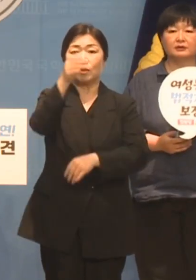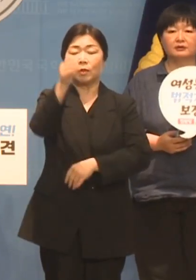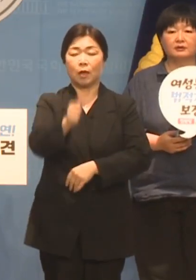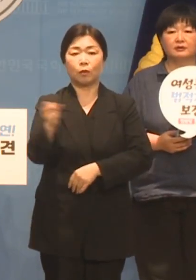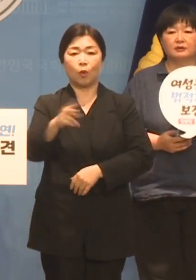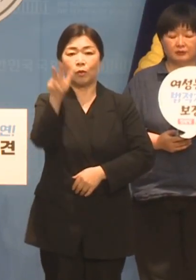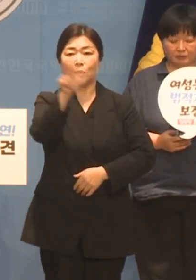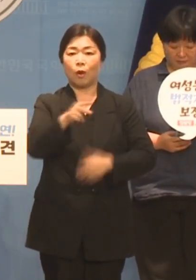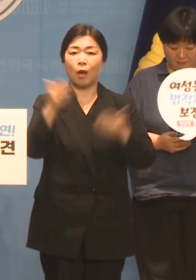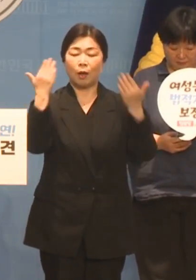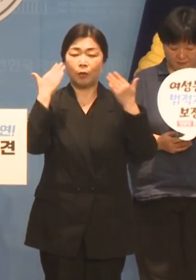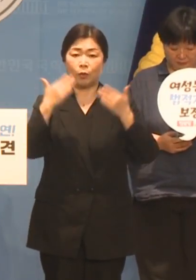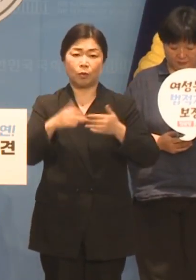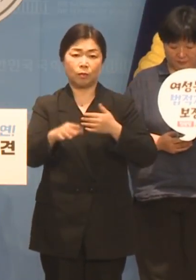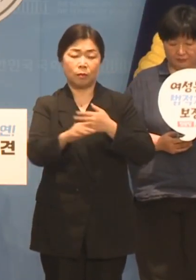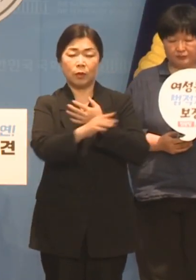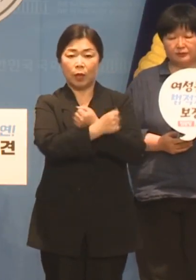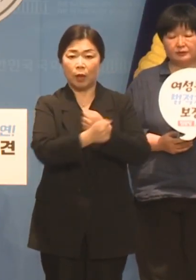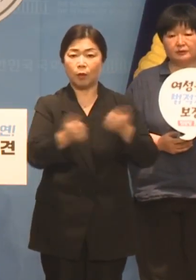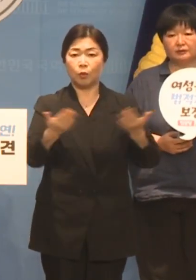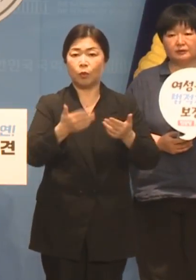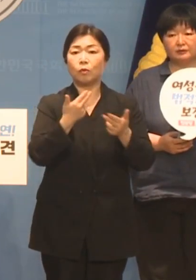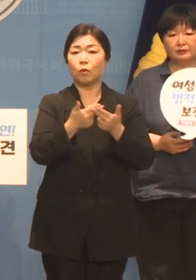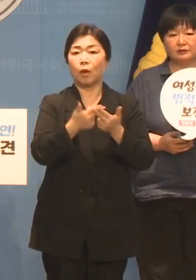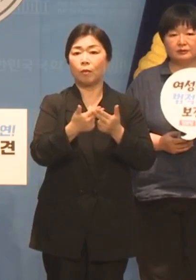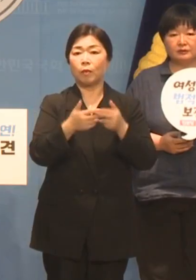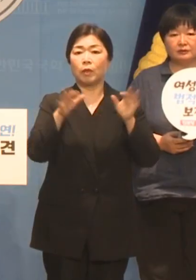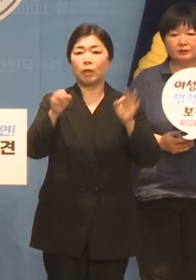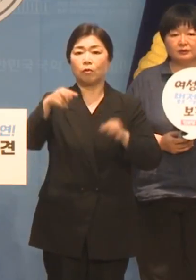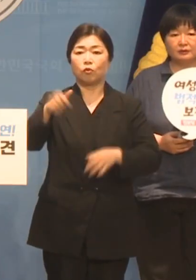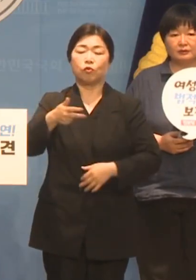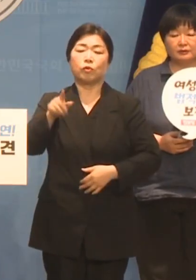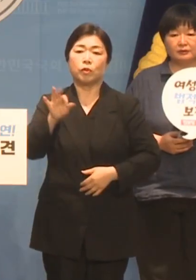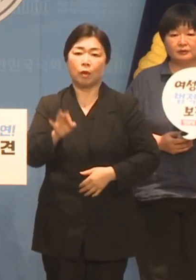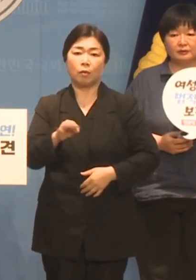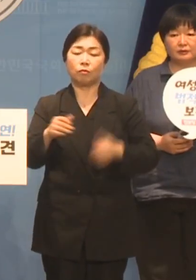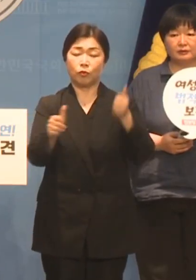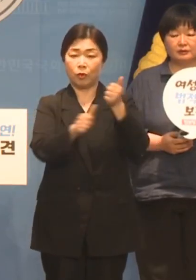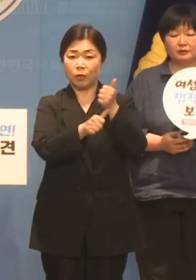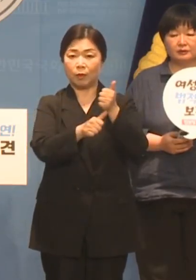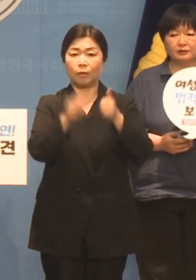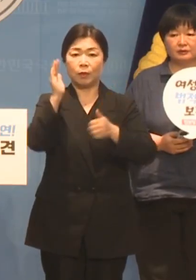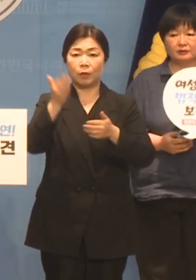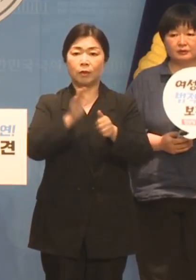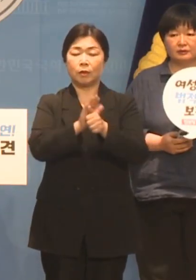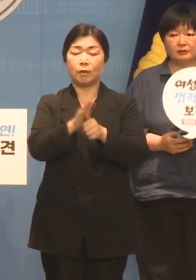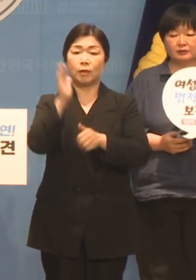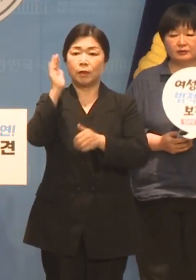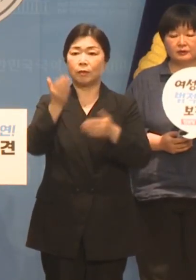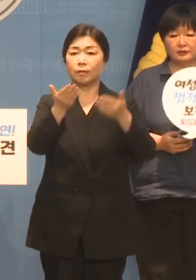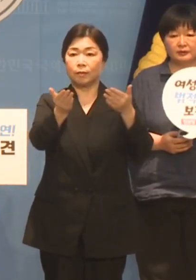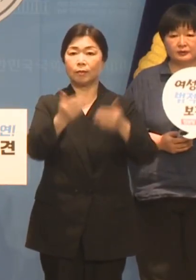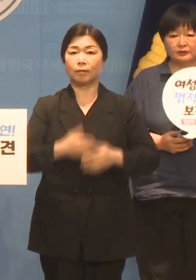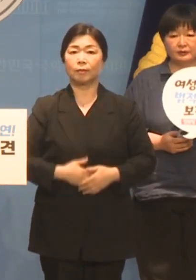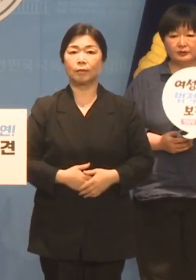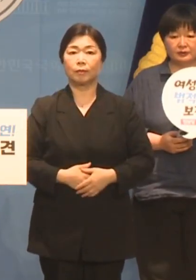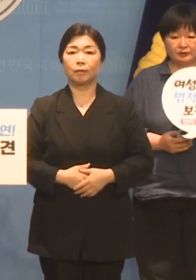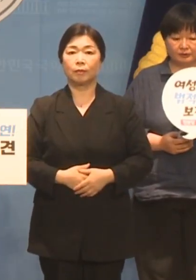전국 학교 비정규직 노동조합 김수정 수석 부위원장님의 지지 발언이